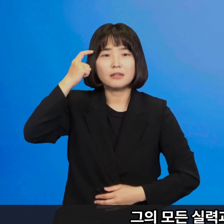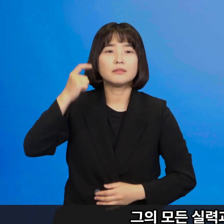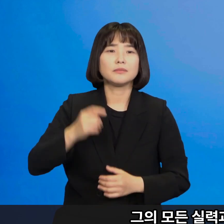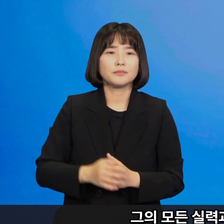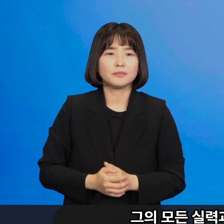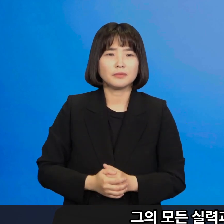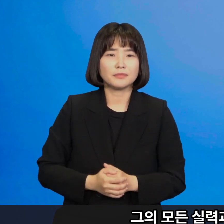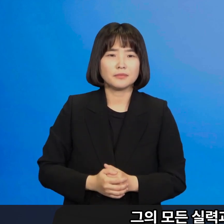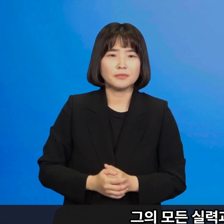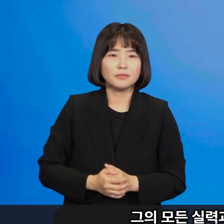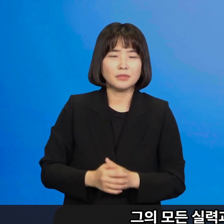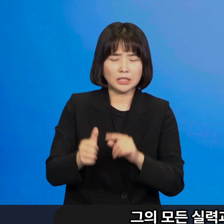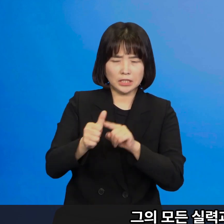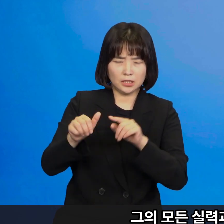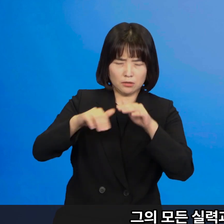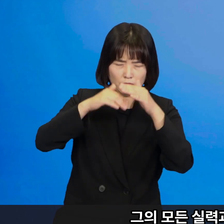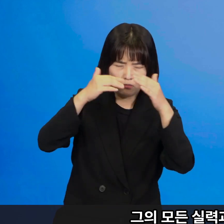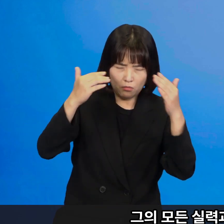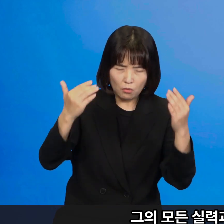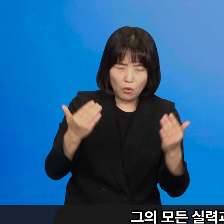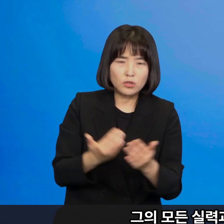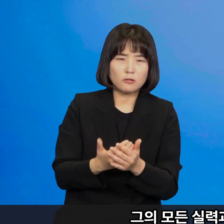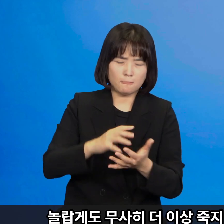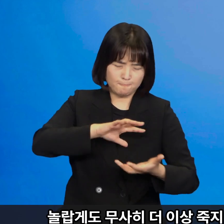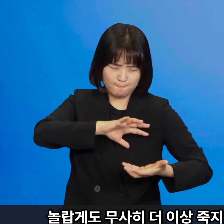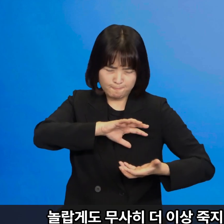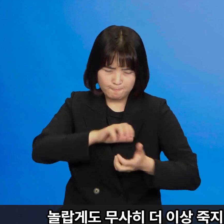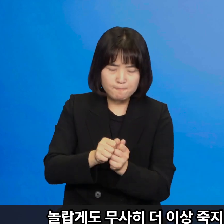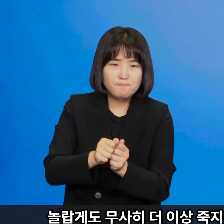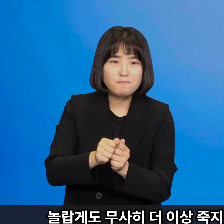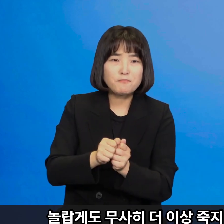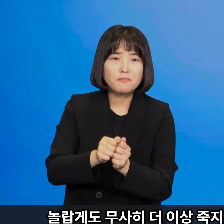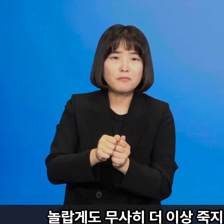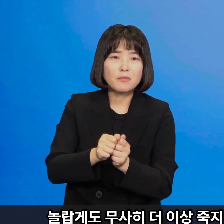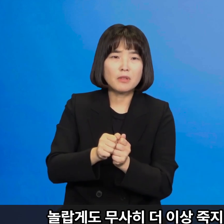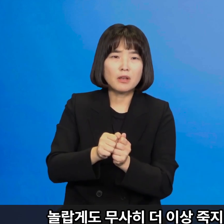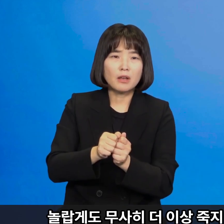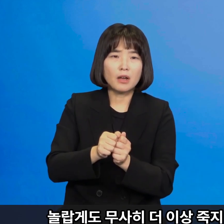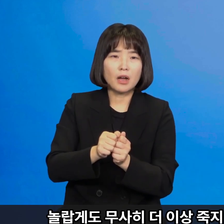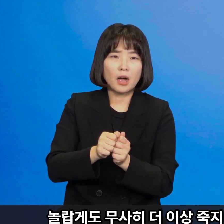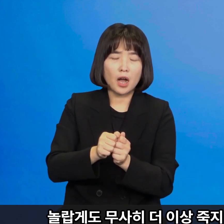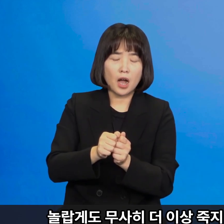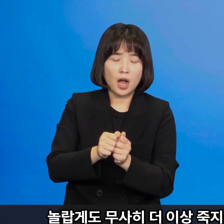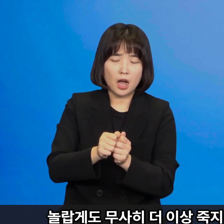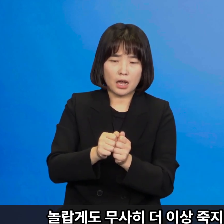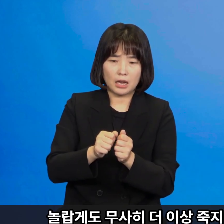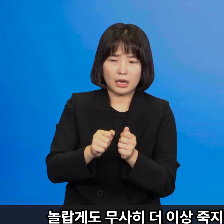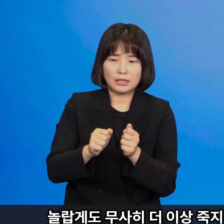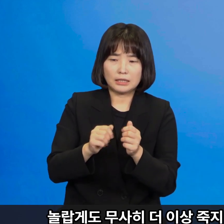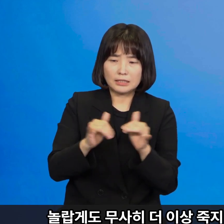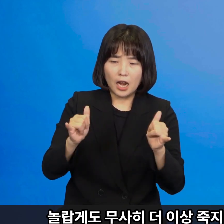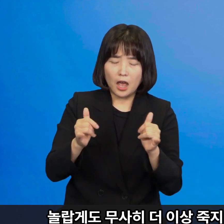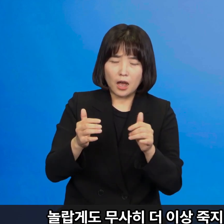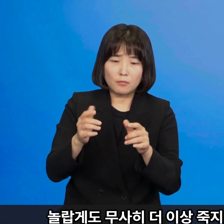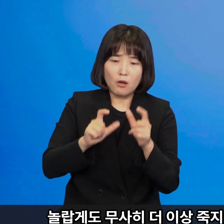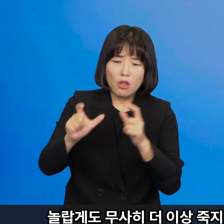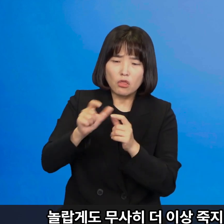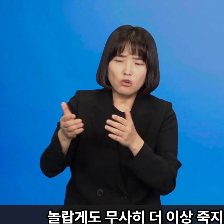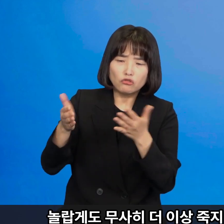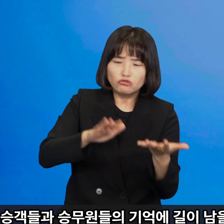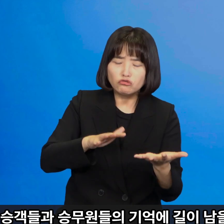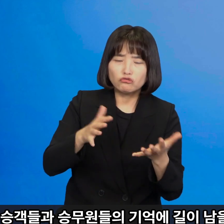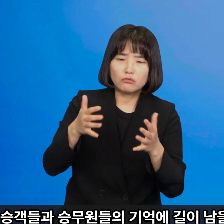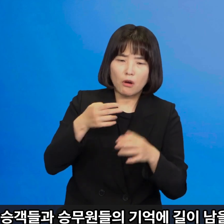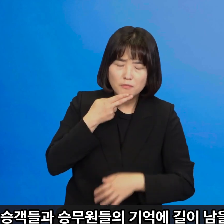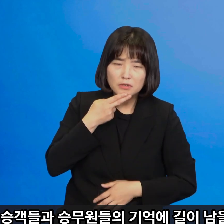그의 모든 실력과 경험을 발휘해서 놀랍게도 무사히 더 이상 죽지 않고 무사히 착륙을 하게